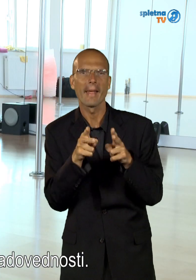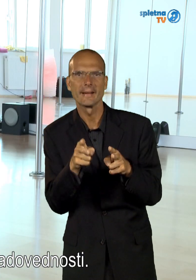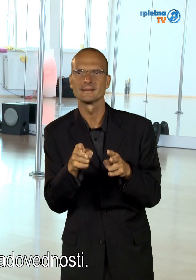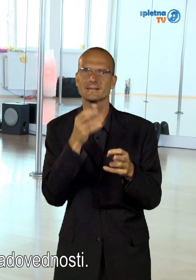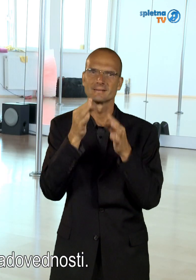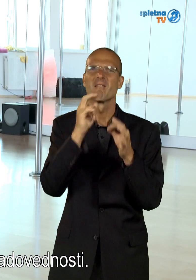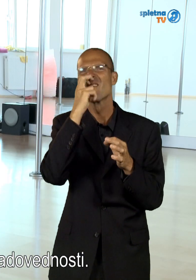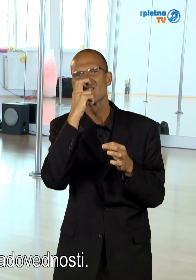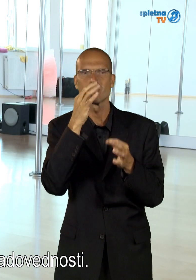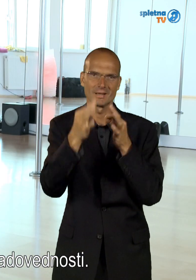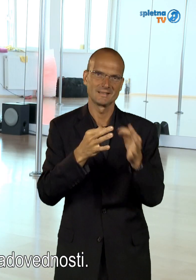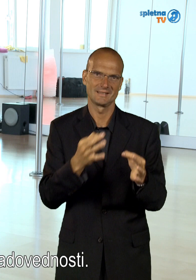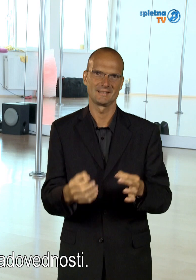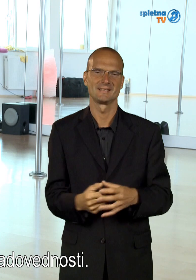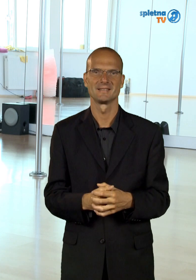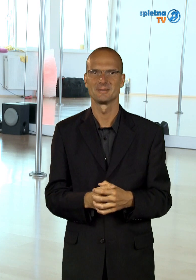pohecat pa firbac, ja.